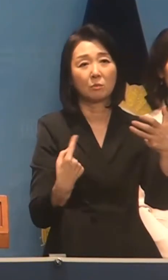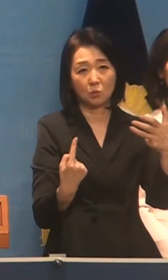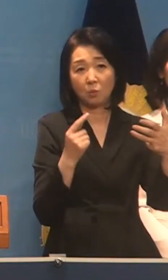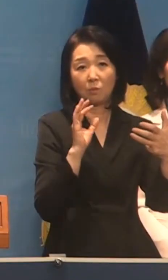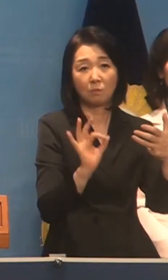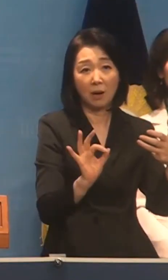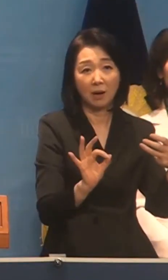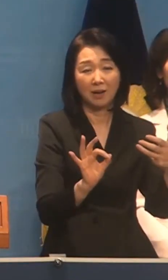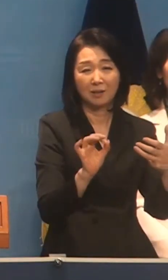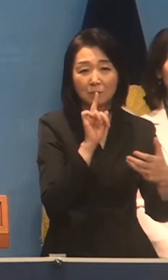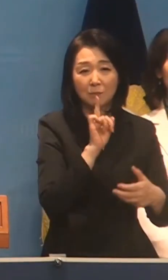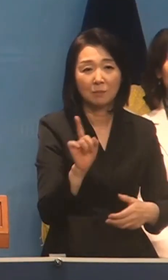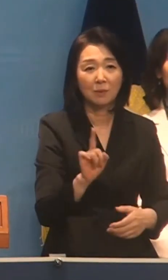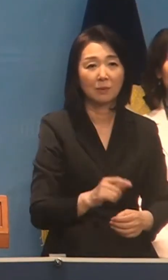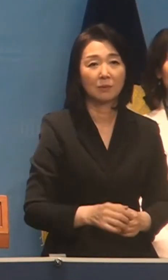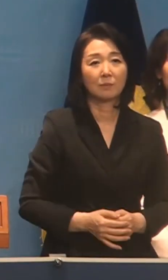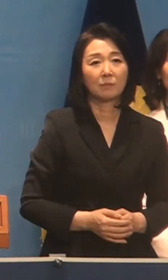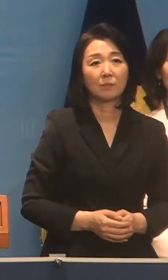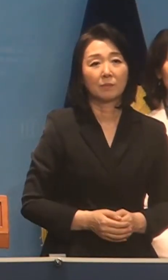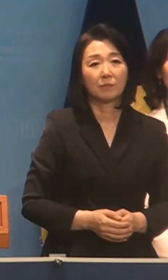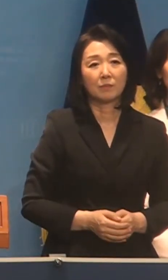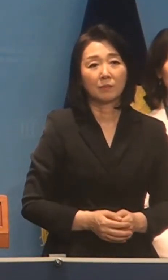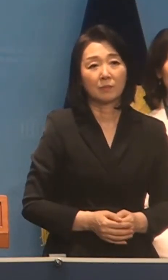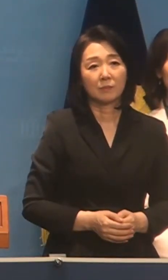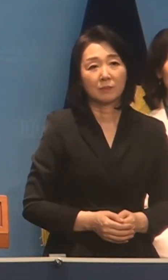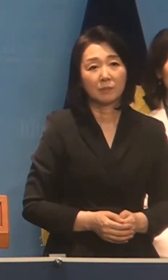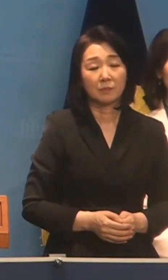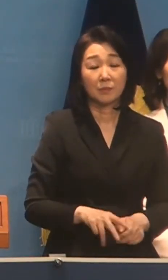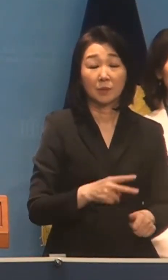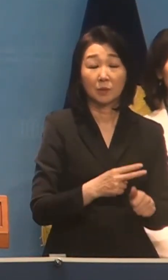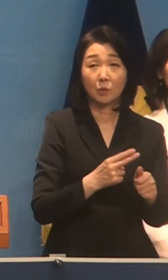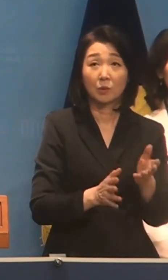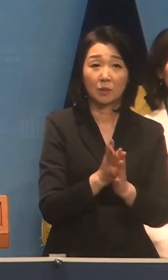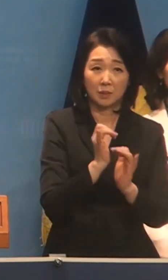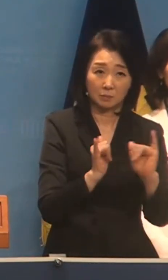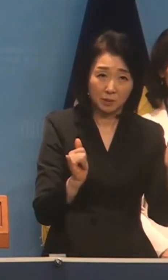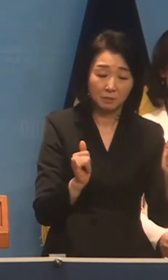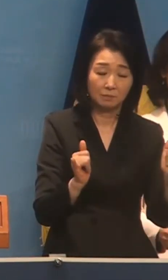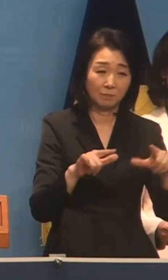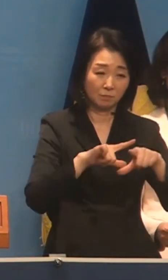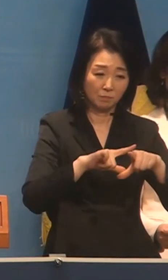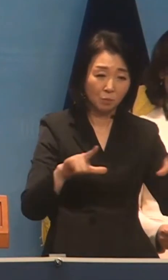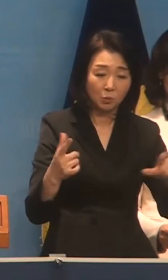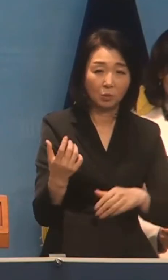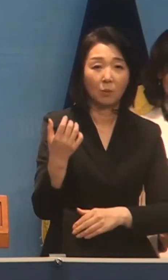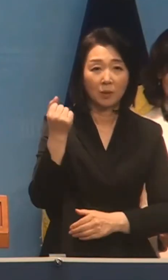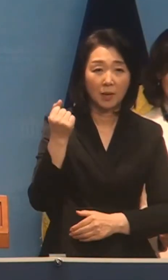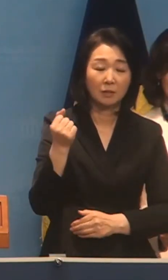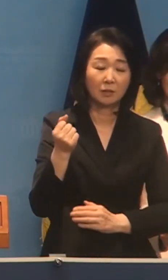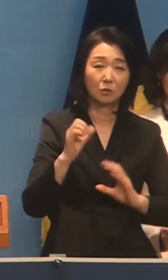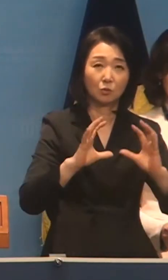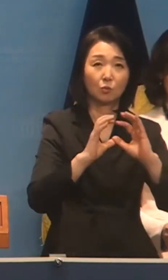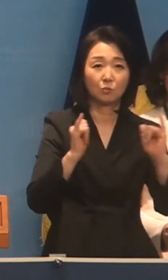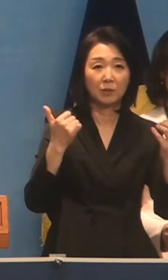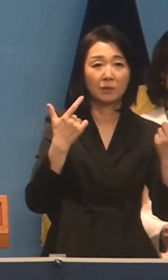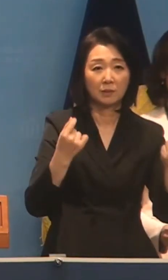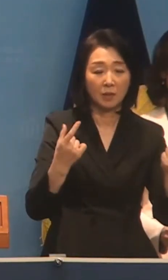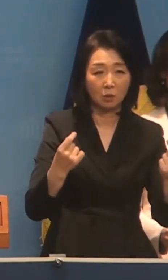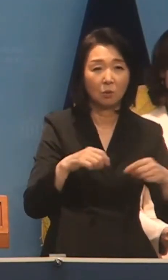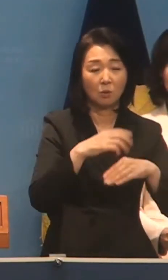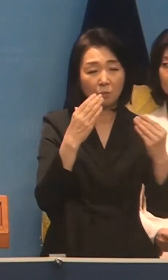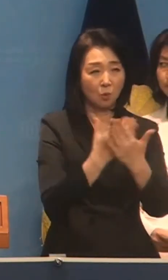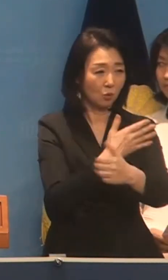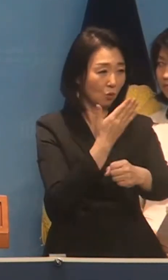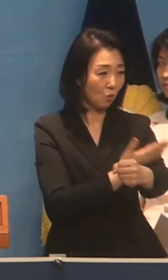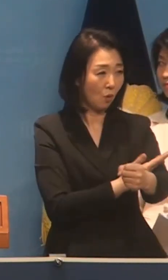보면 이렇게 되어 있습니다. 교원은 시민이 일반적으로 가지는 공민으로서의